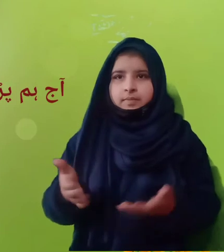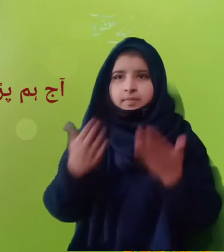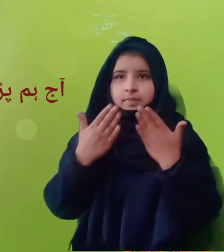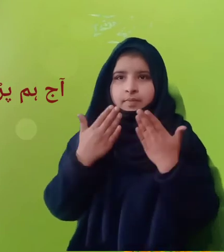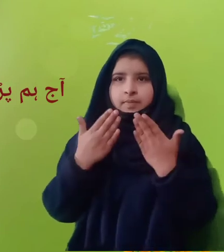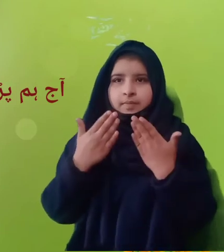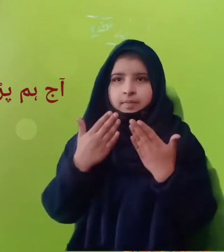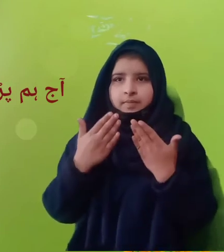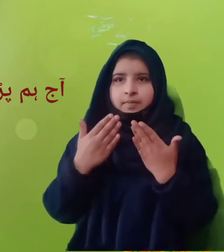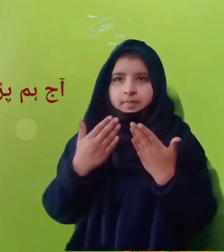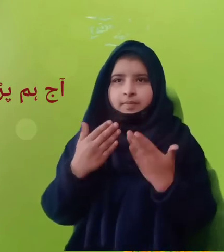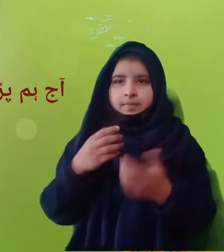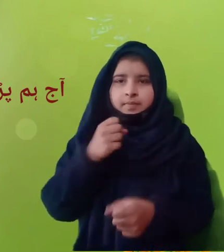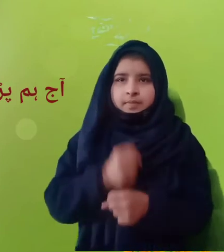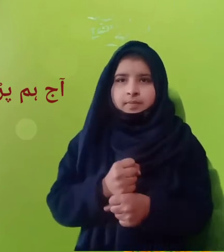पढ़ेंगे माशाअल्लाह।